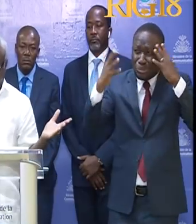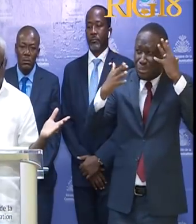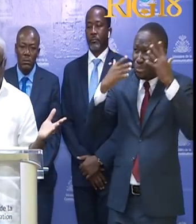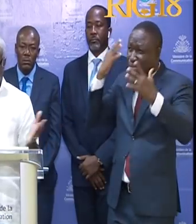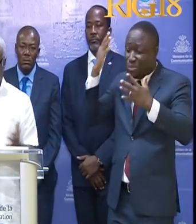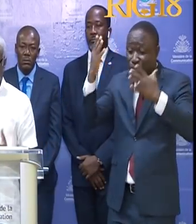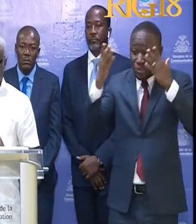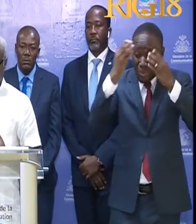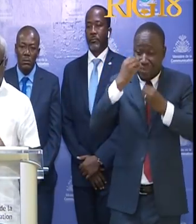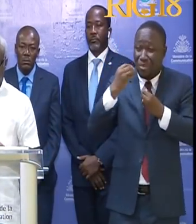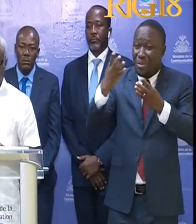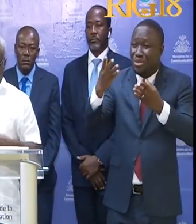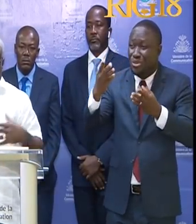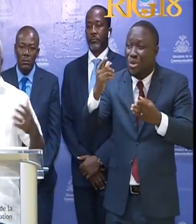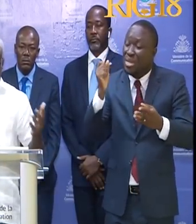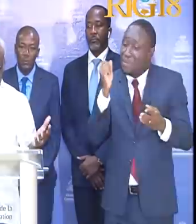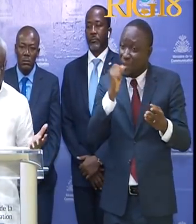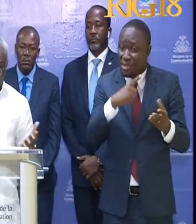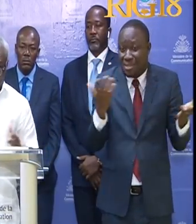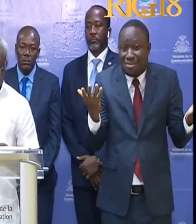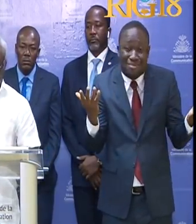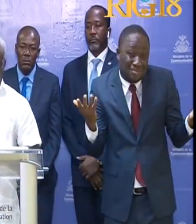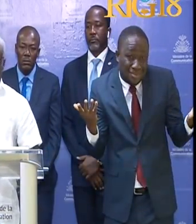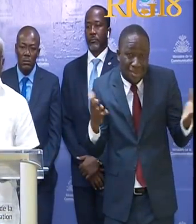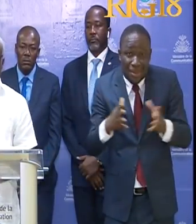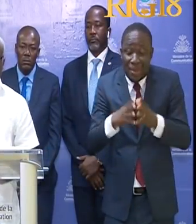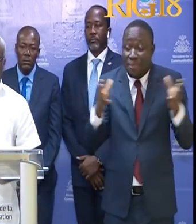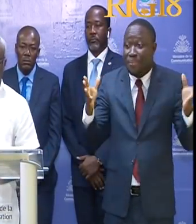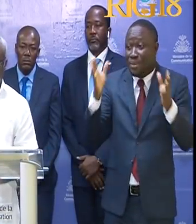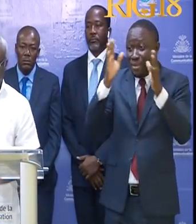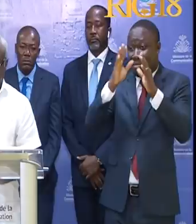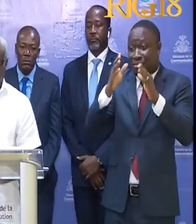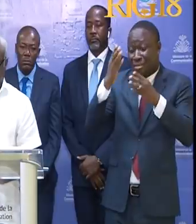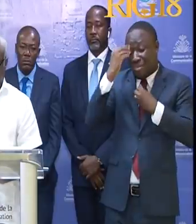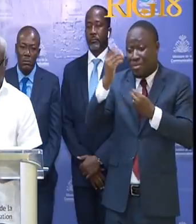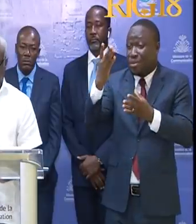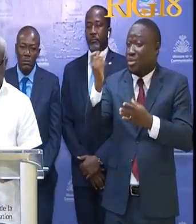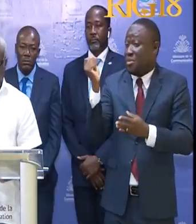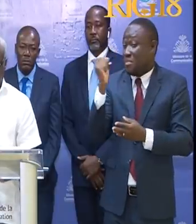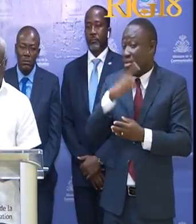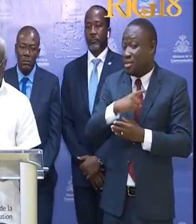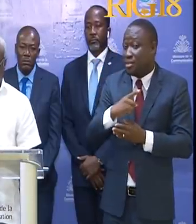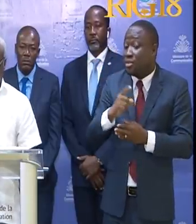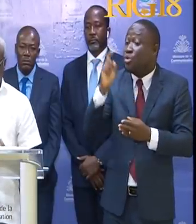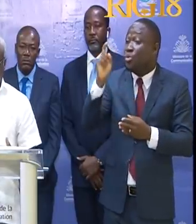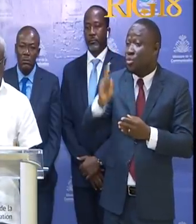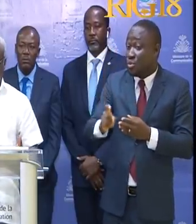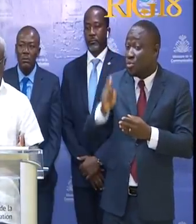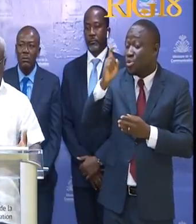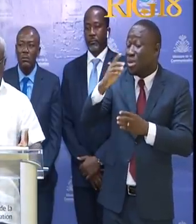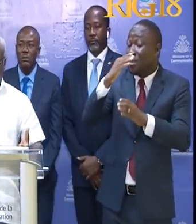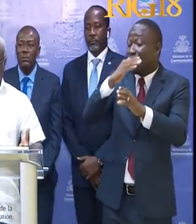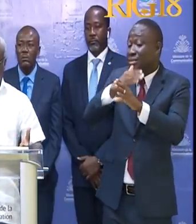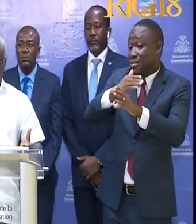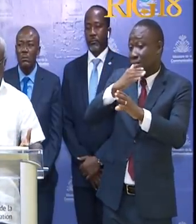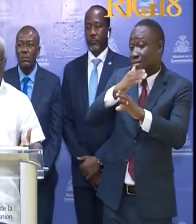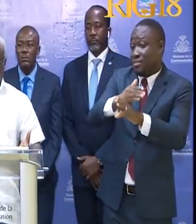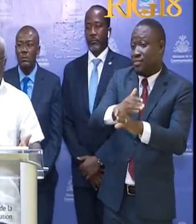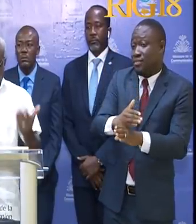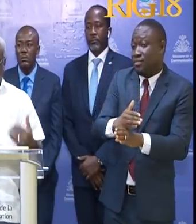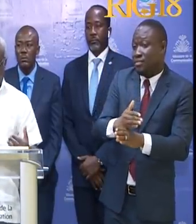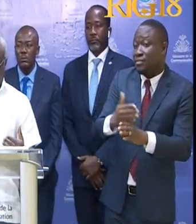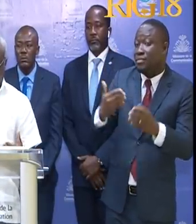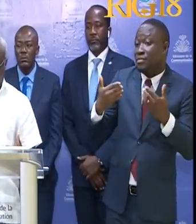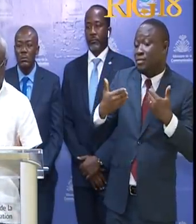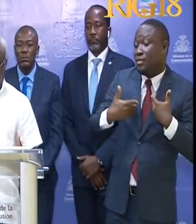l'information, pour éviter fake news, comme je dis, c'est le mot à la mode, et qui peut être, au lieu, il y a